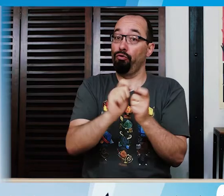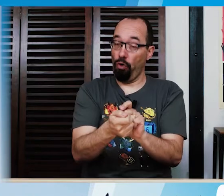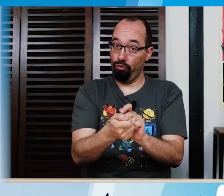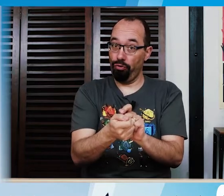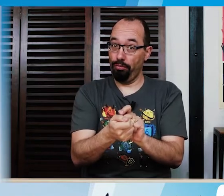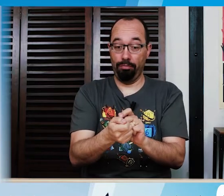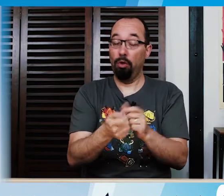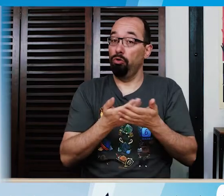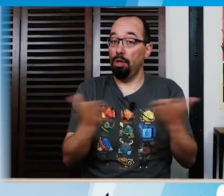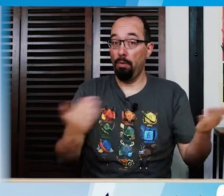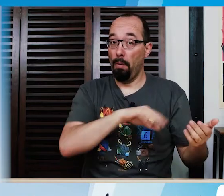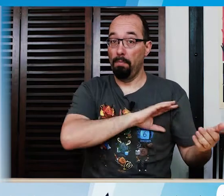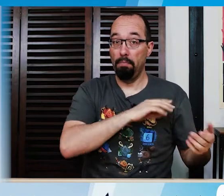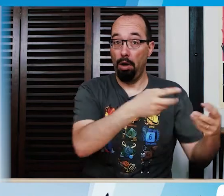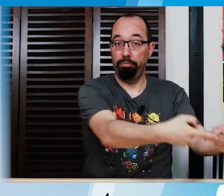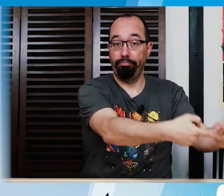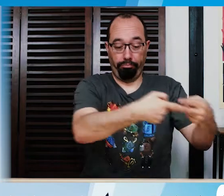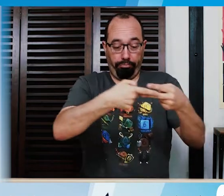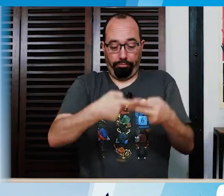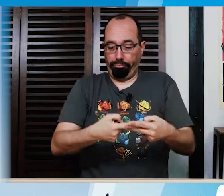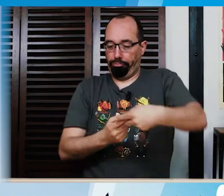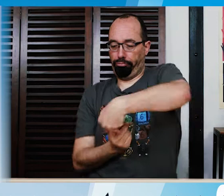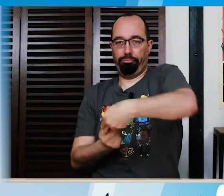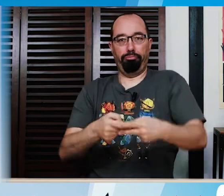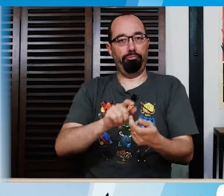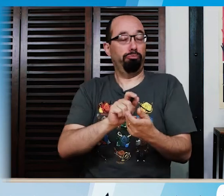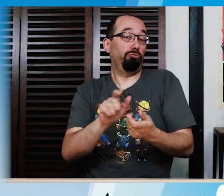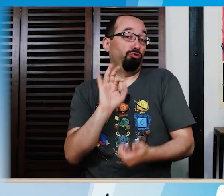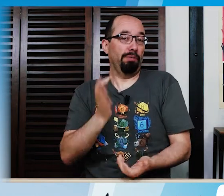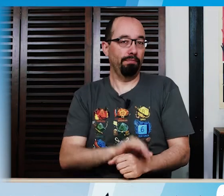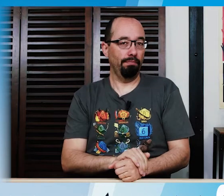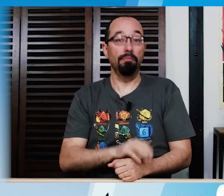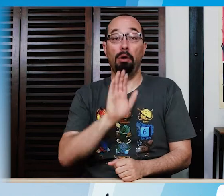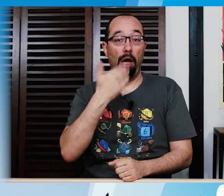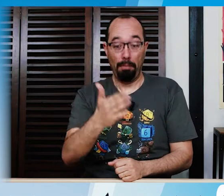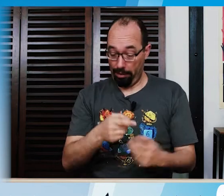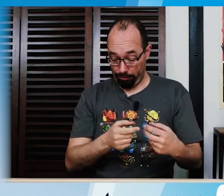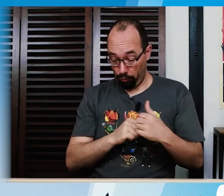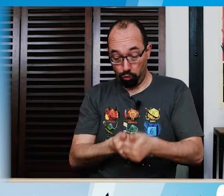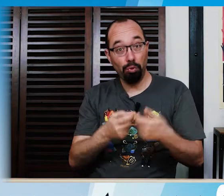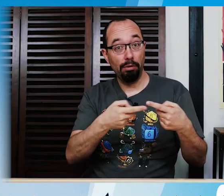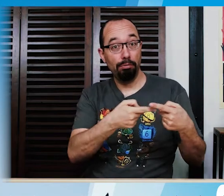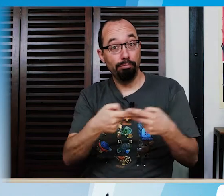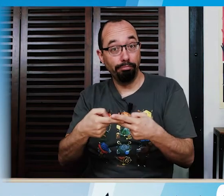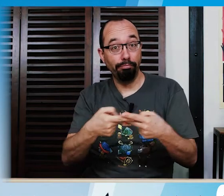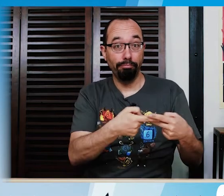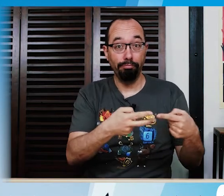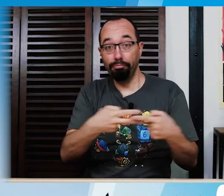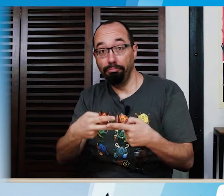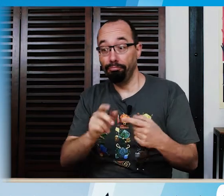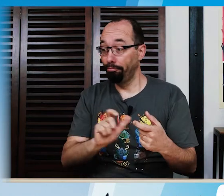devant lui en direction du voisin de son choix. Le tour continue normalement dans le sens indiqué par la flèche.